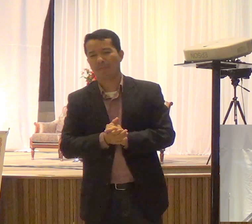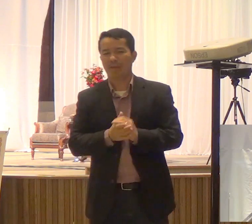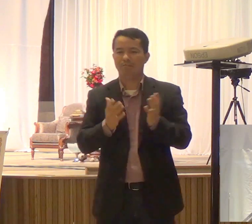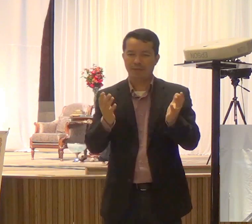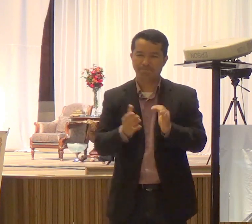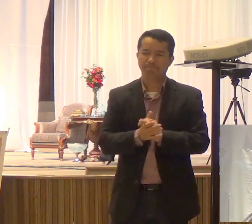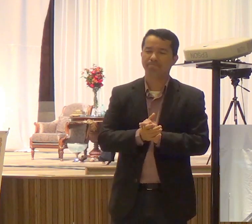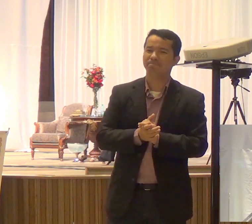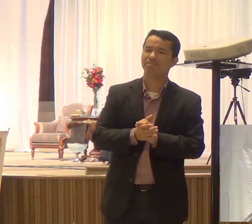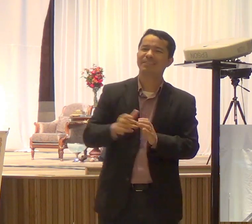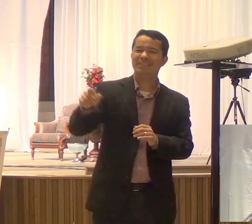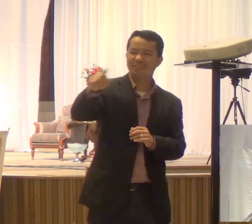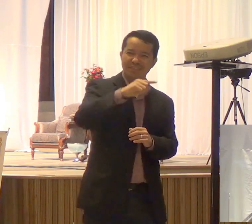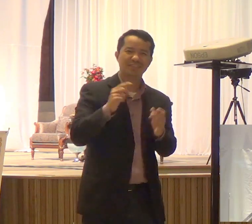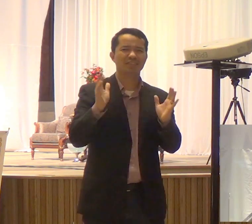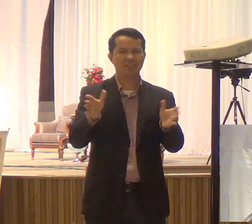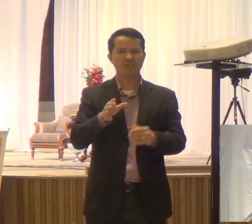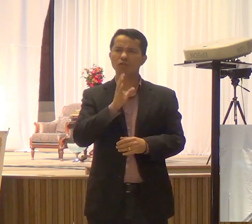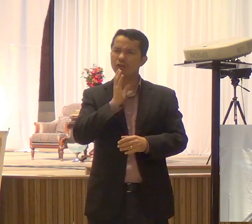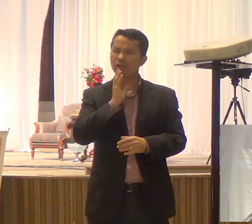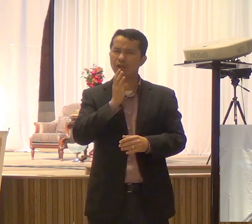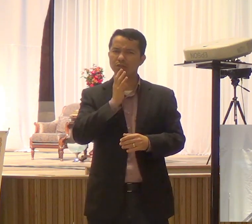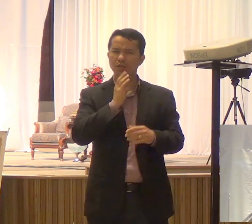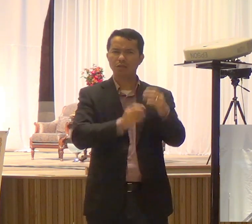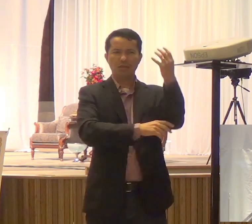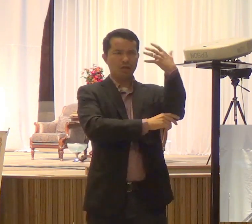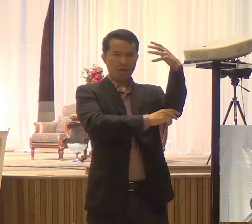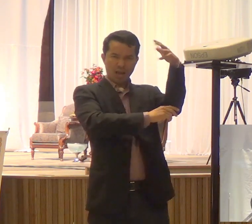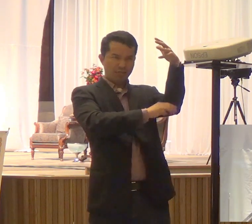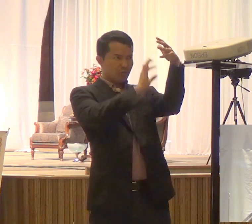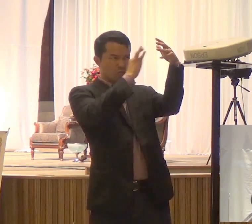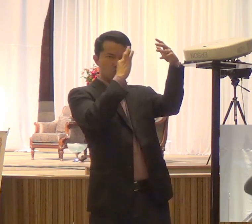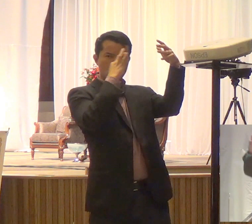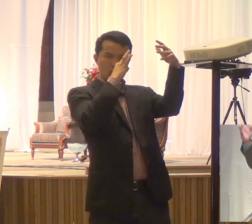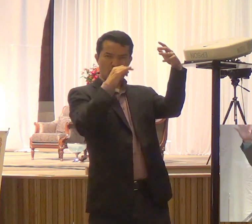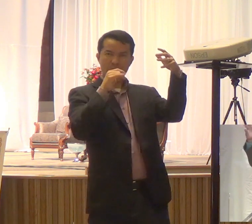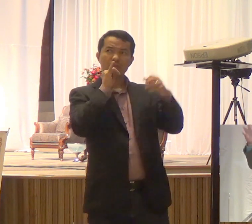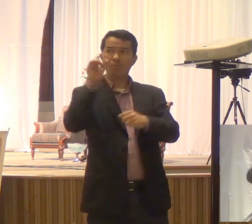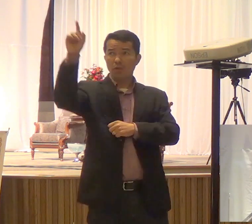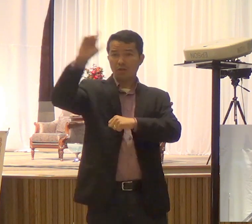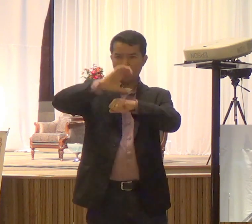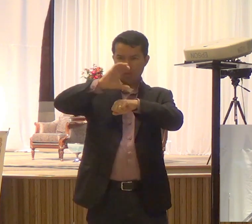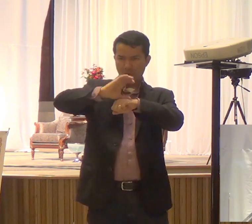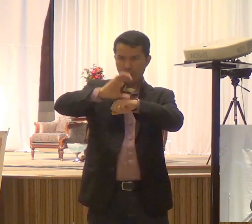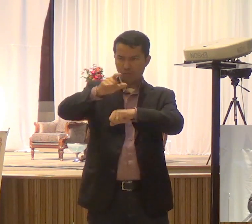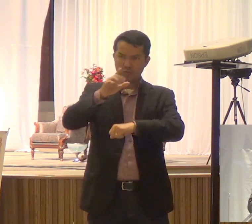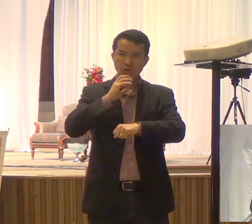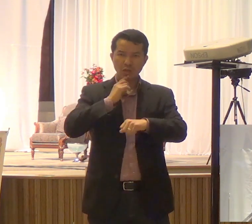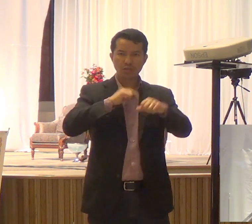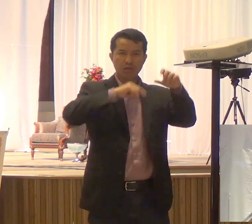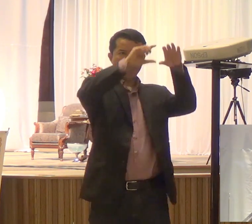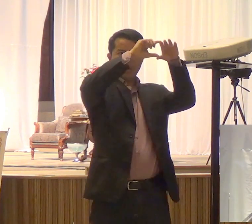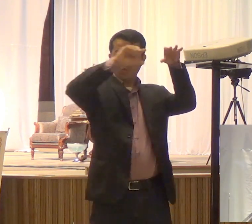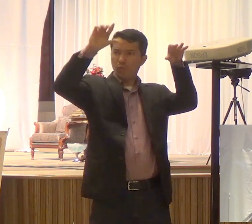você já visitou uma parreira ou uma videira? Você já foi aqui em Colombo, no Caminho do Vinho